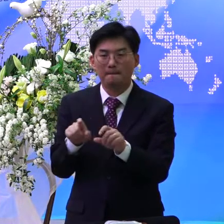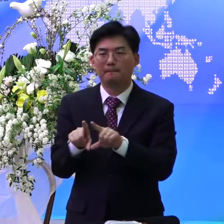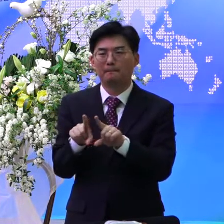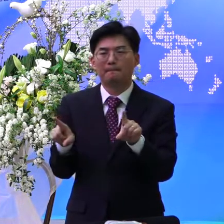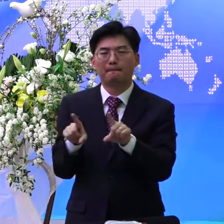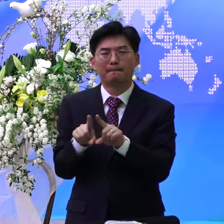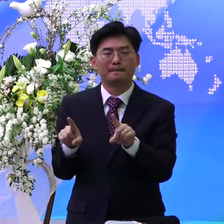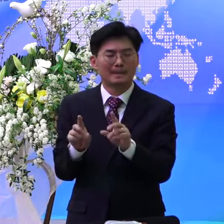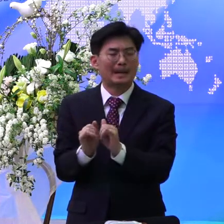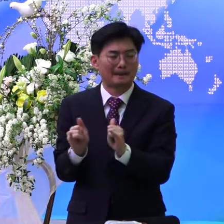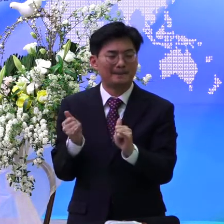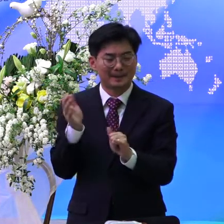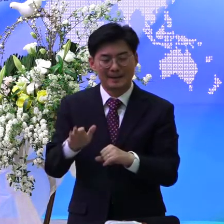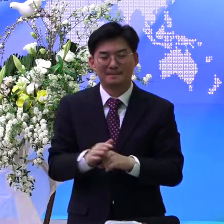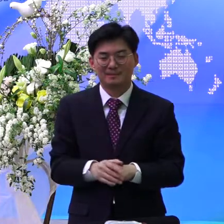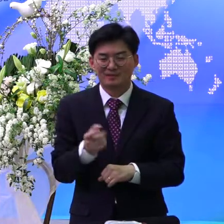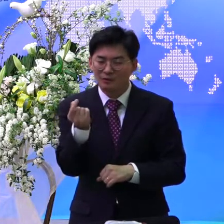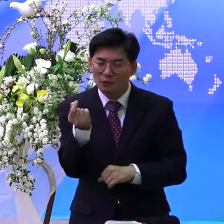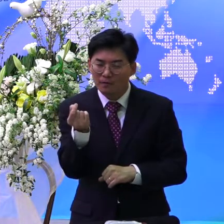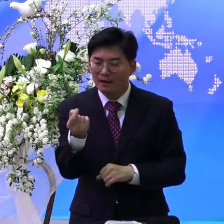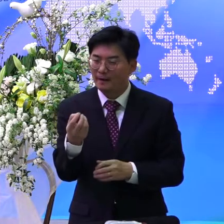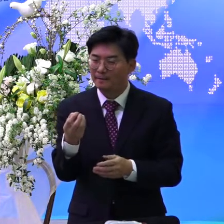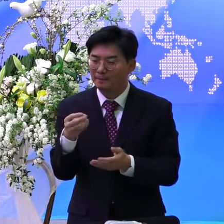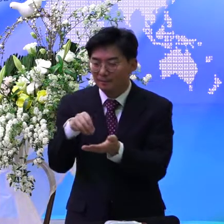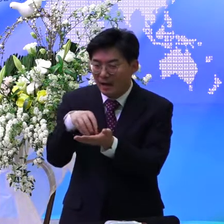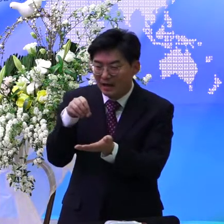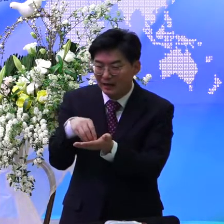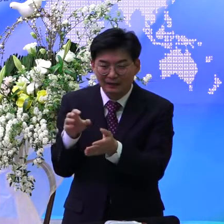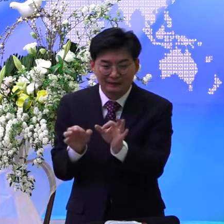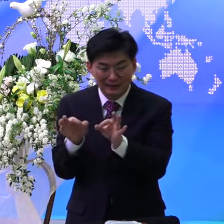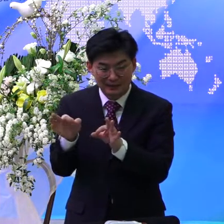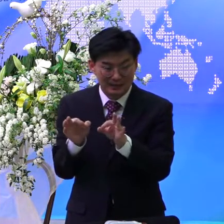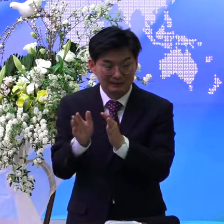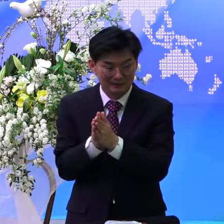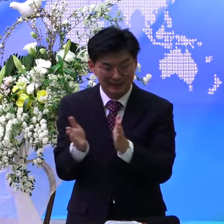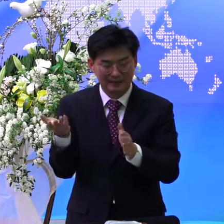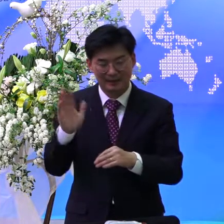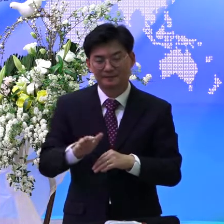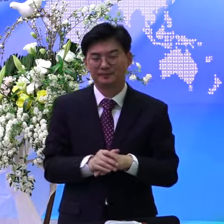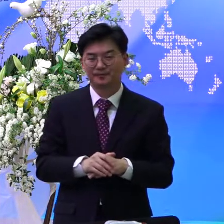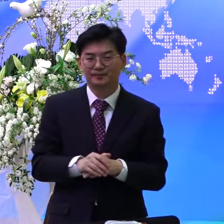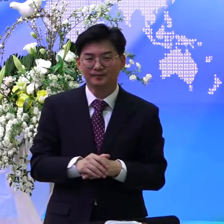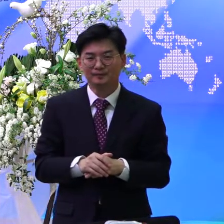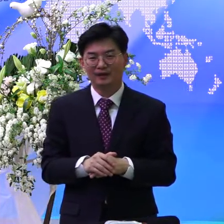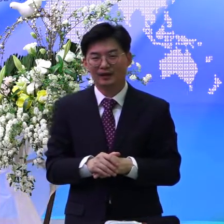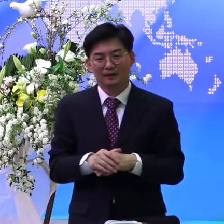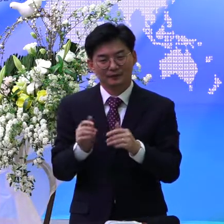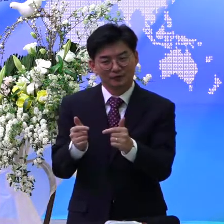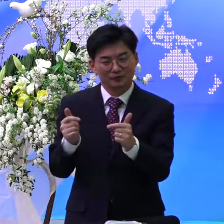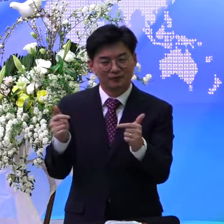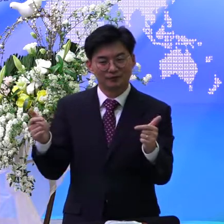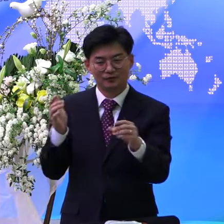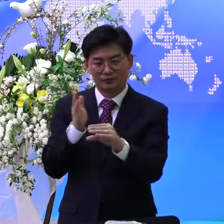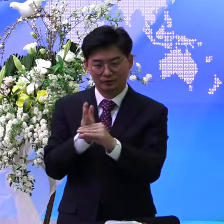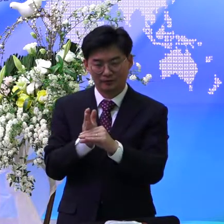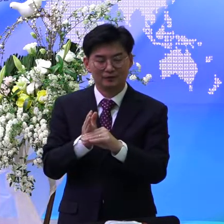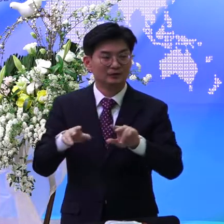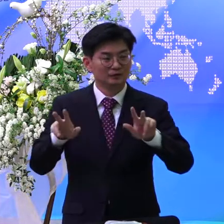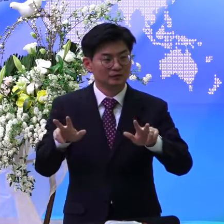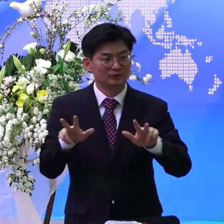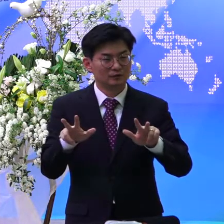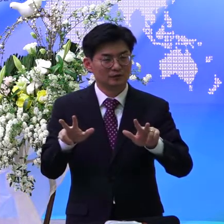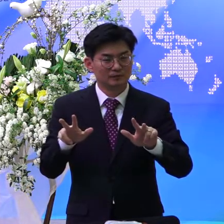주부였었습니다. 조그만 토스트 가게를 시작하면서 이 토스트 가게가 성장하면서 프랜차이즈가 되고